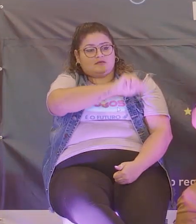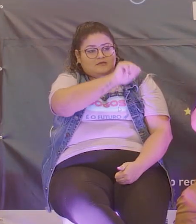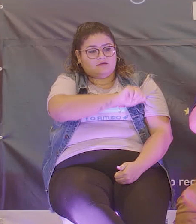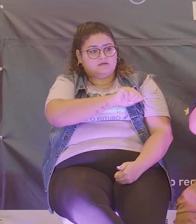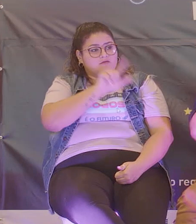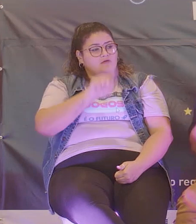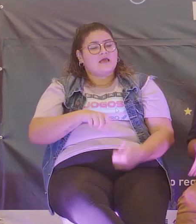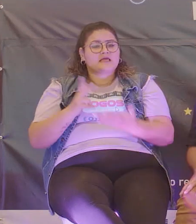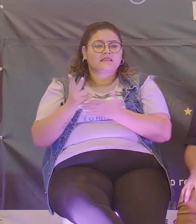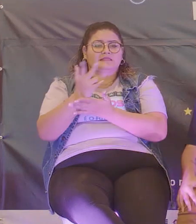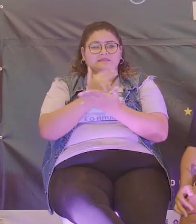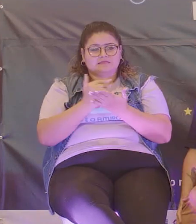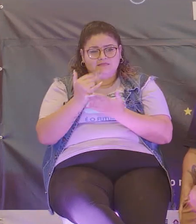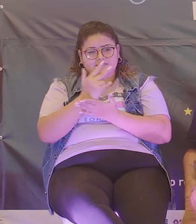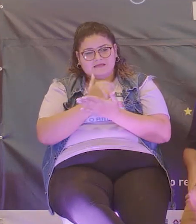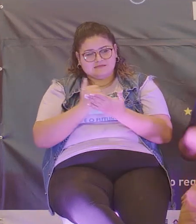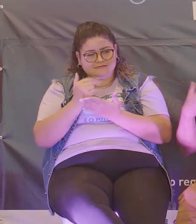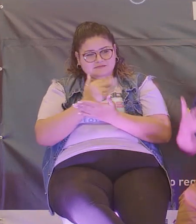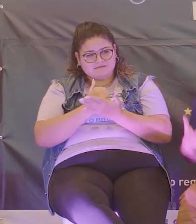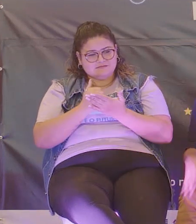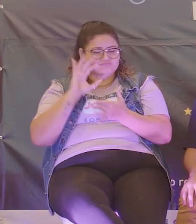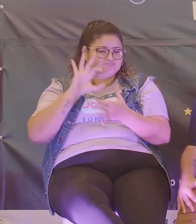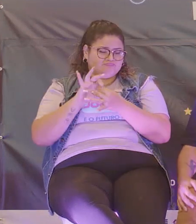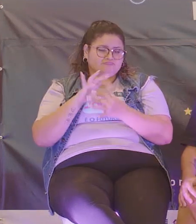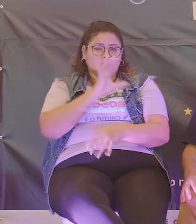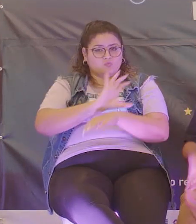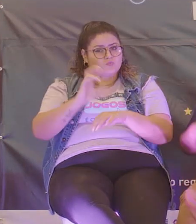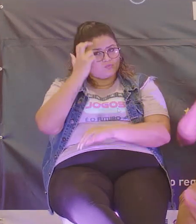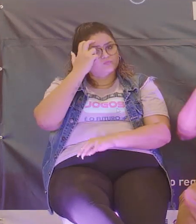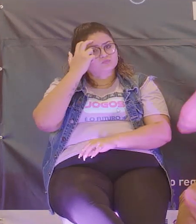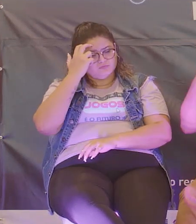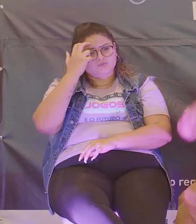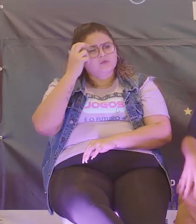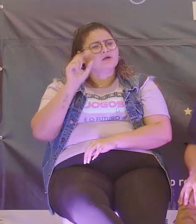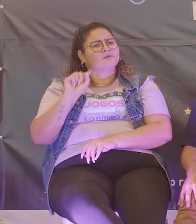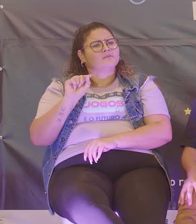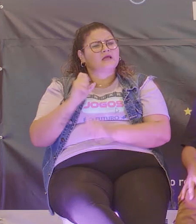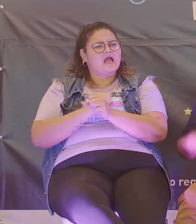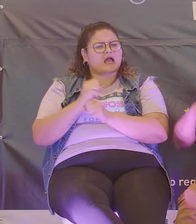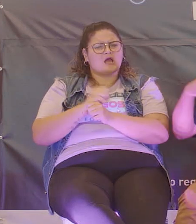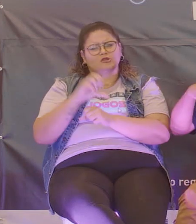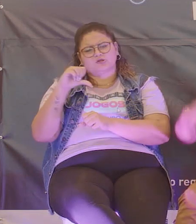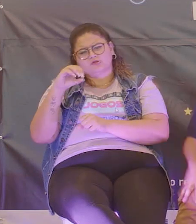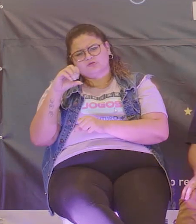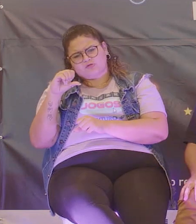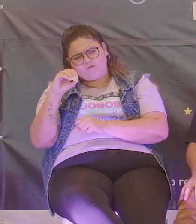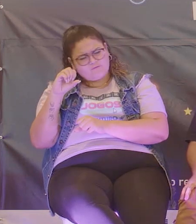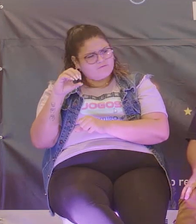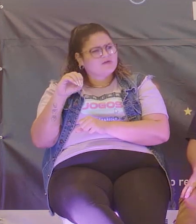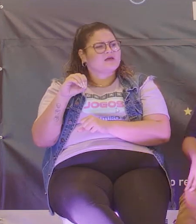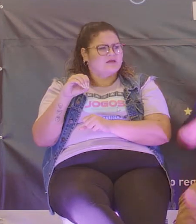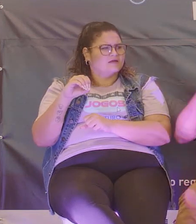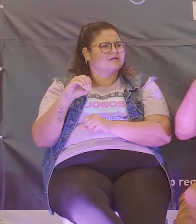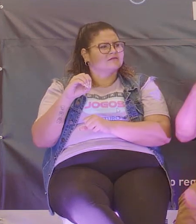um desenho que ele tem muito da nossa cultura. Tipo, ele retrata muito os anos 90, sabe? Quem é criança dos anos 90 vê aquela